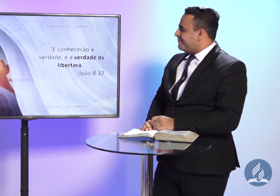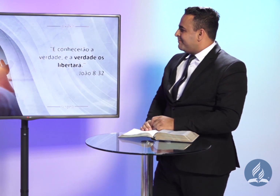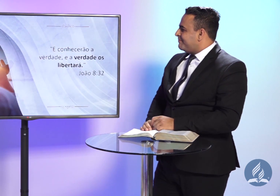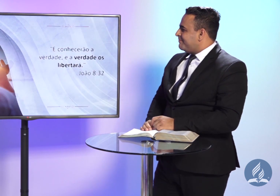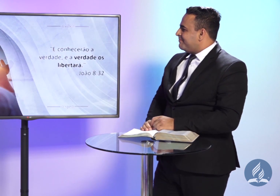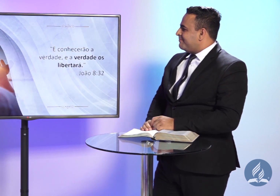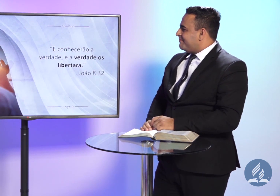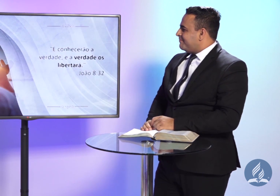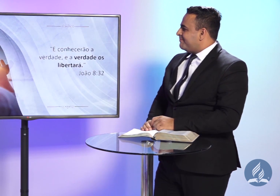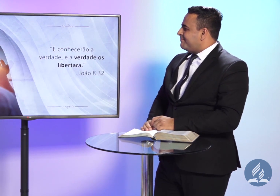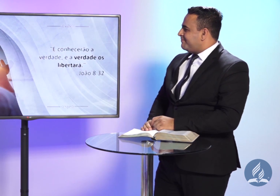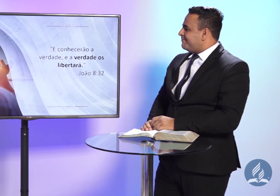salvação.